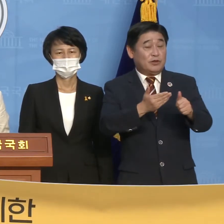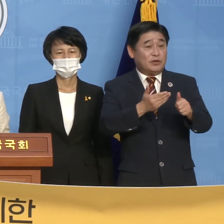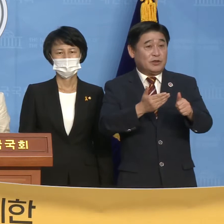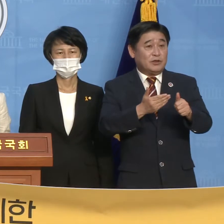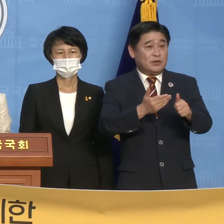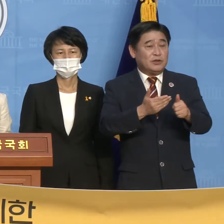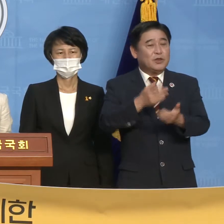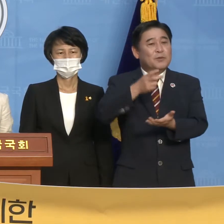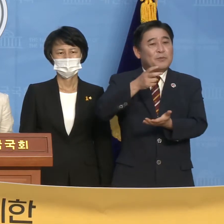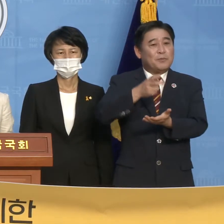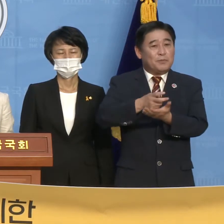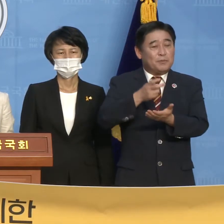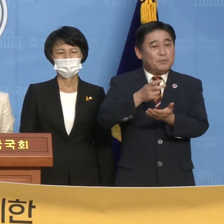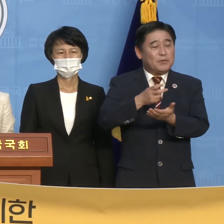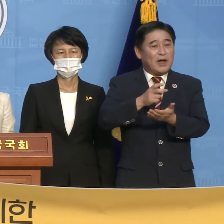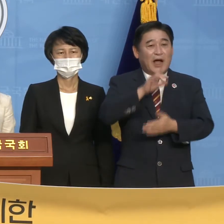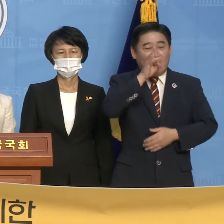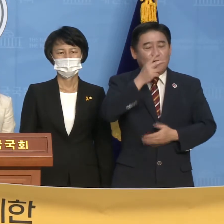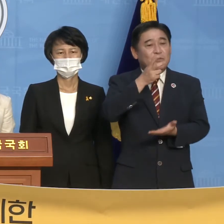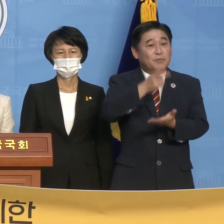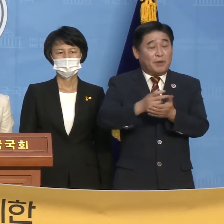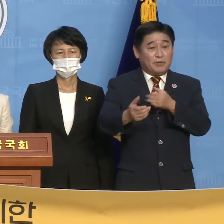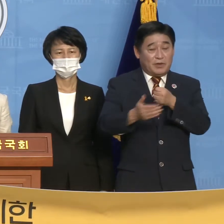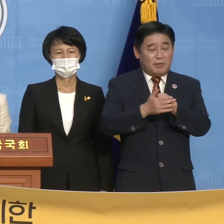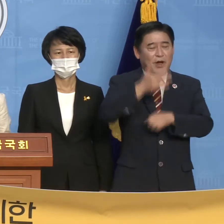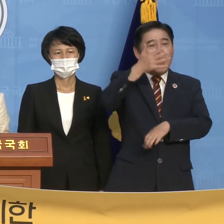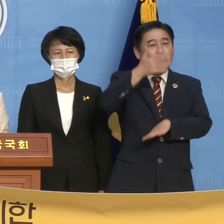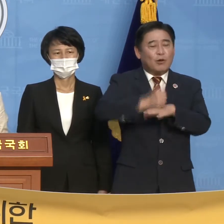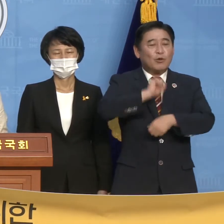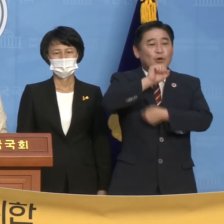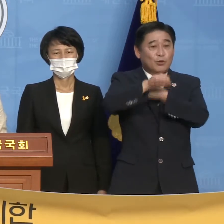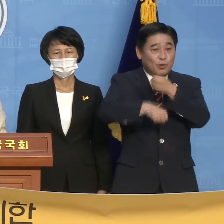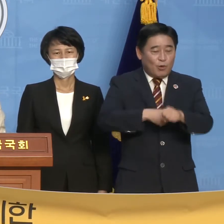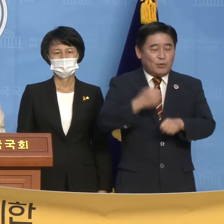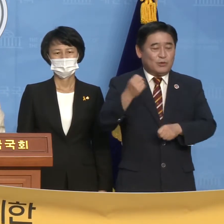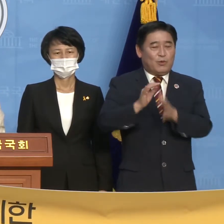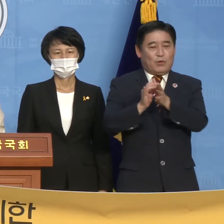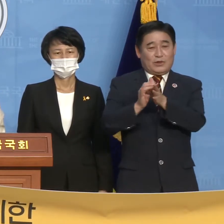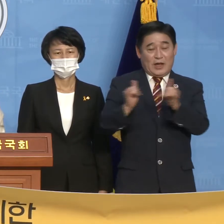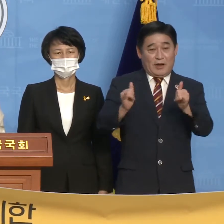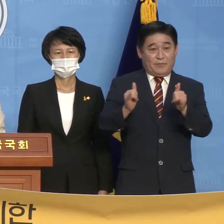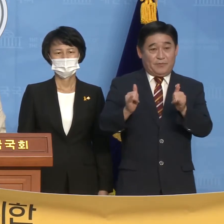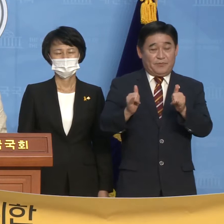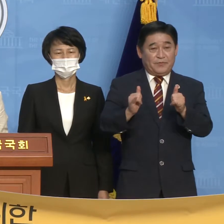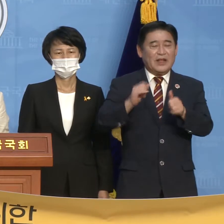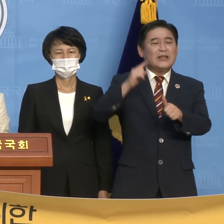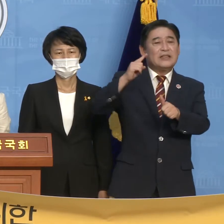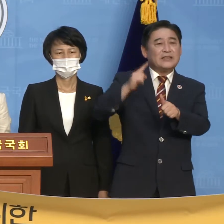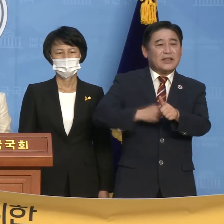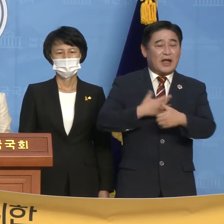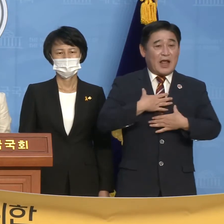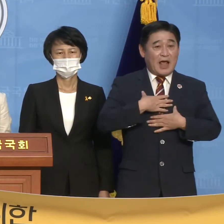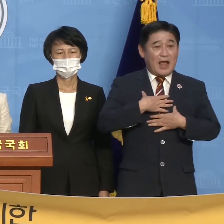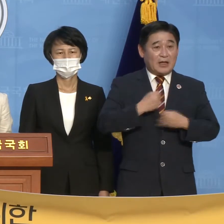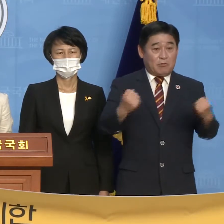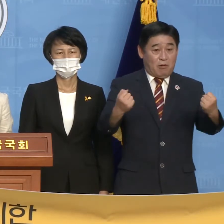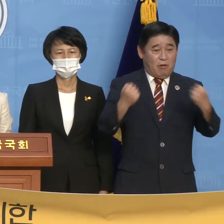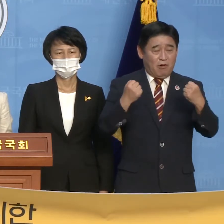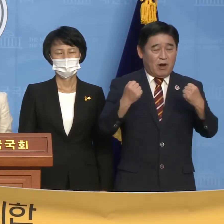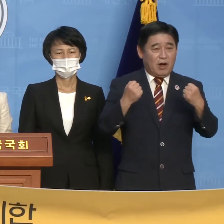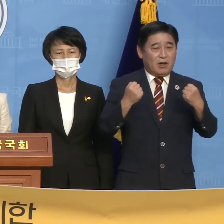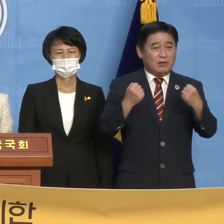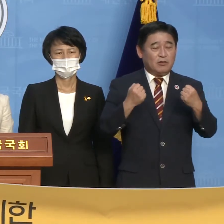장치로 작동하지 않는 법, 그래서 결국에는 동물뿐만 아니라 사람과 생태계의 안전과